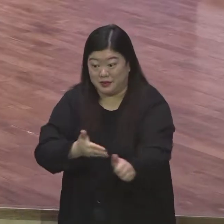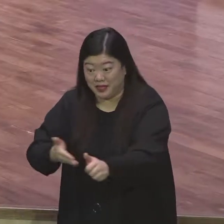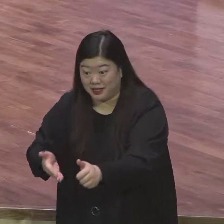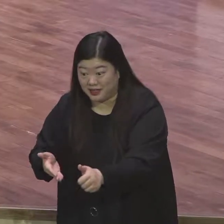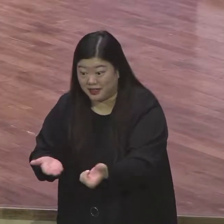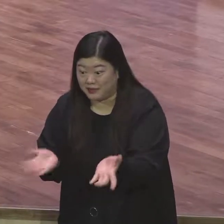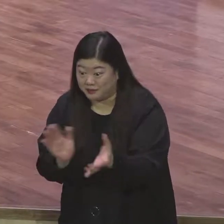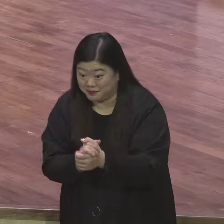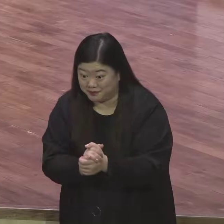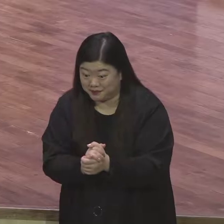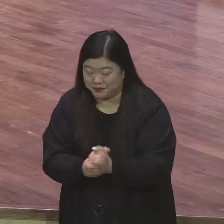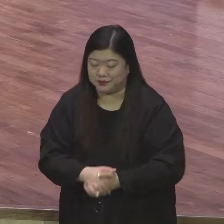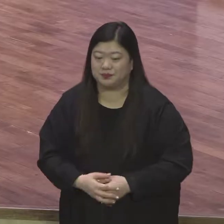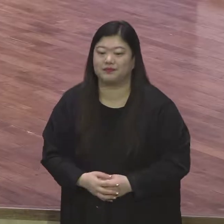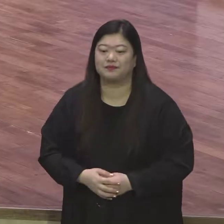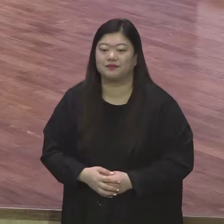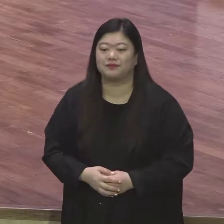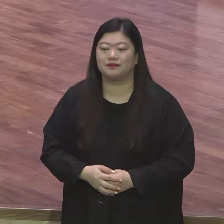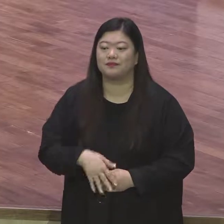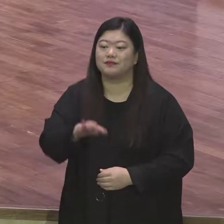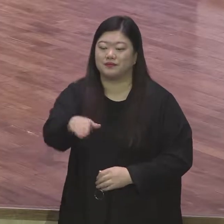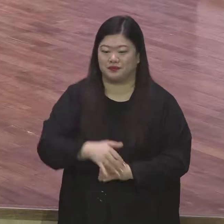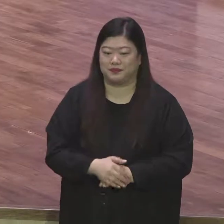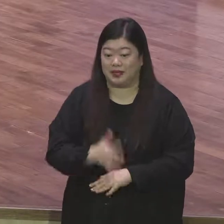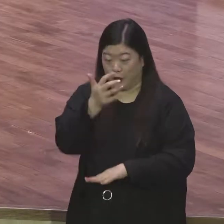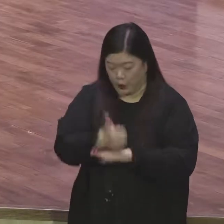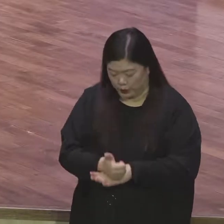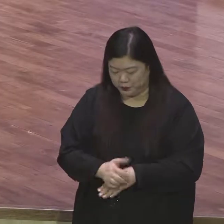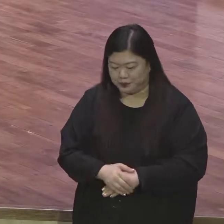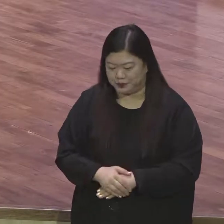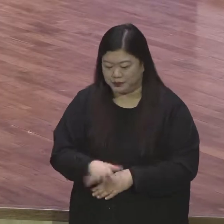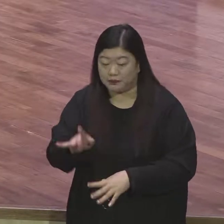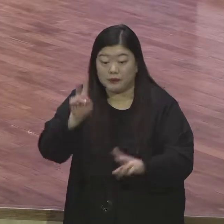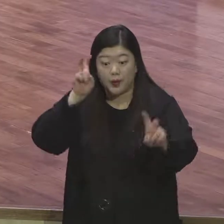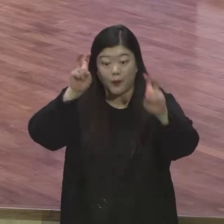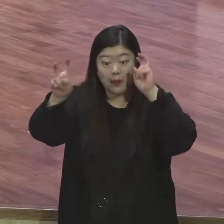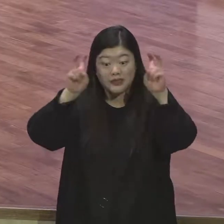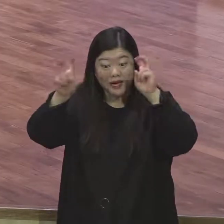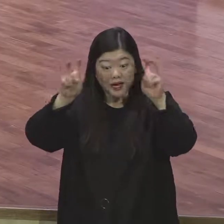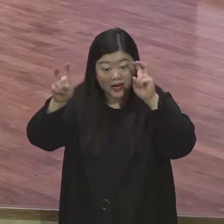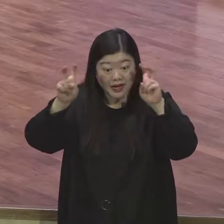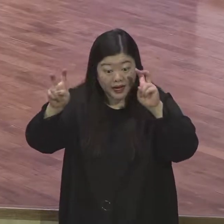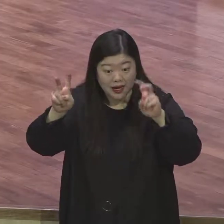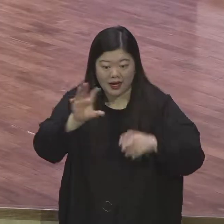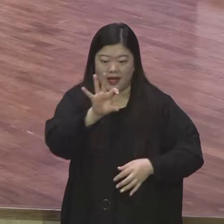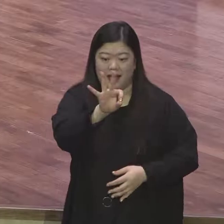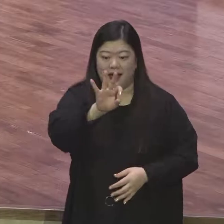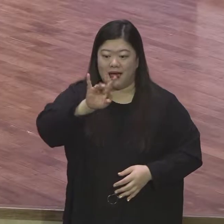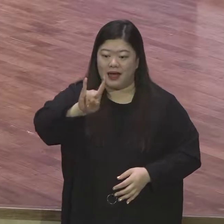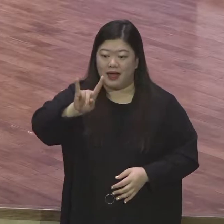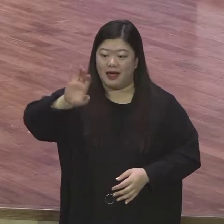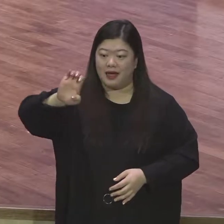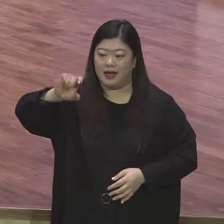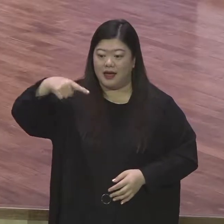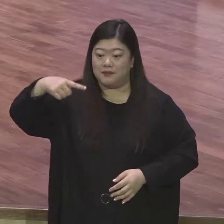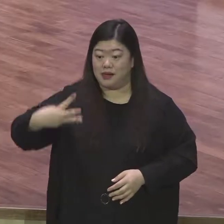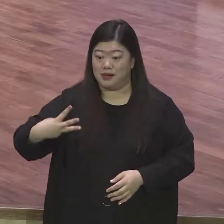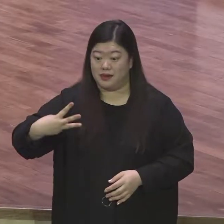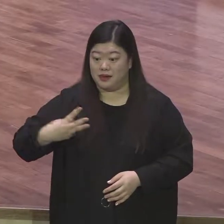결론입니다. 우리가 애플사, 애플, 이 아이폰 하면 떠오르는 인물이